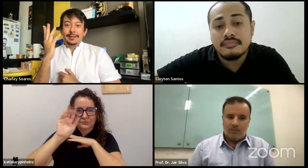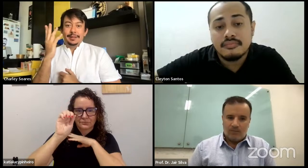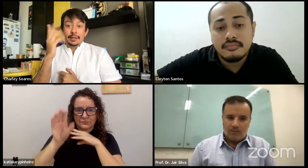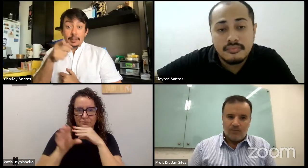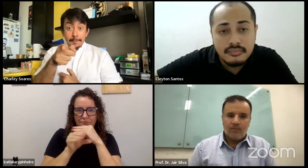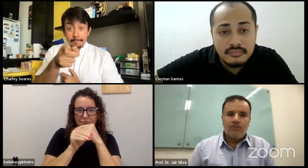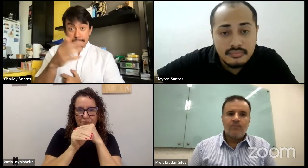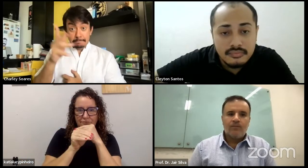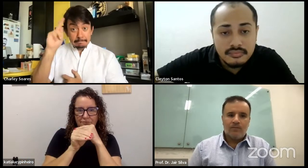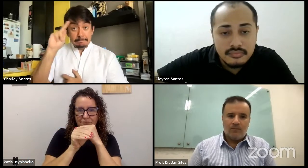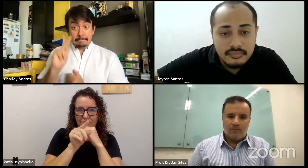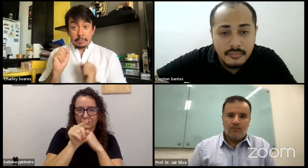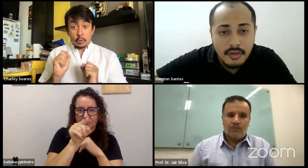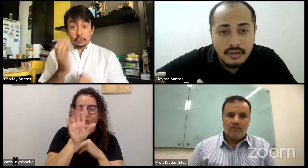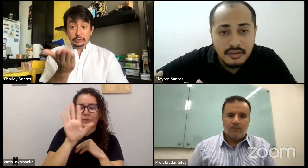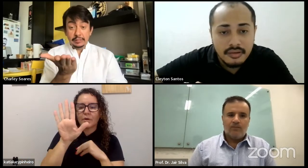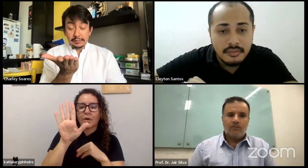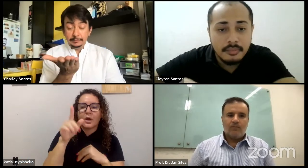com essas duas.